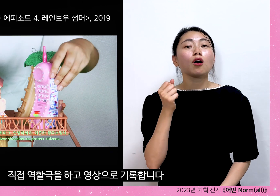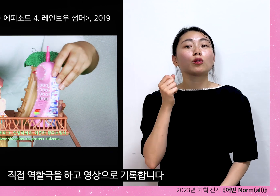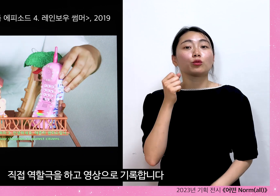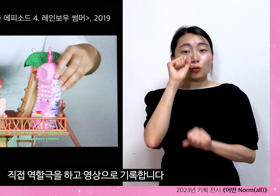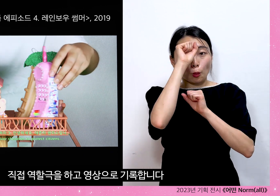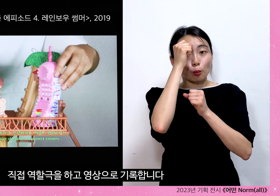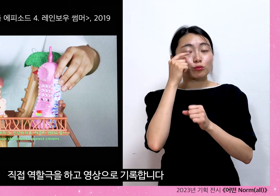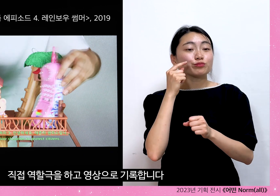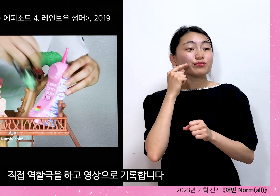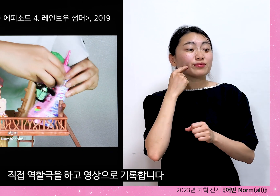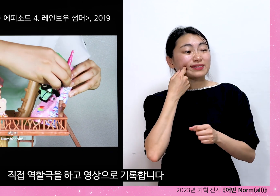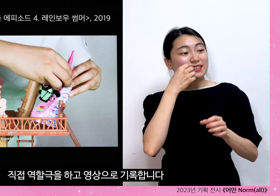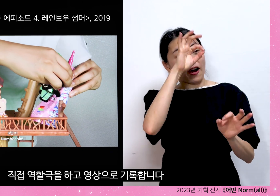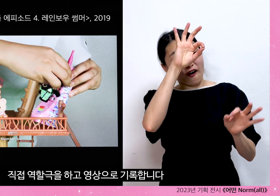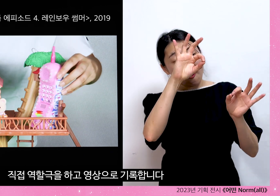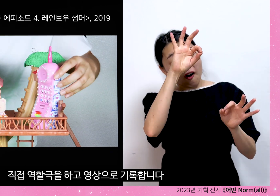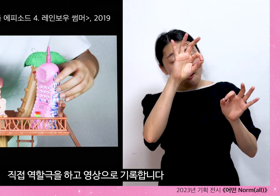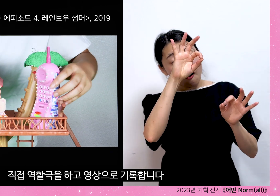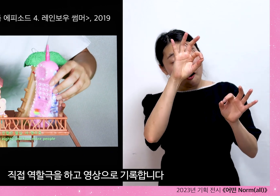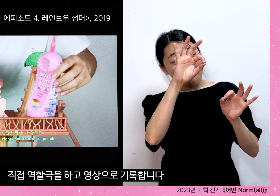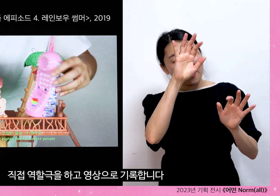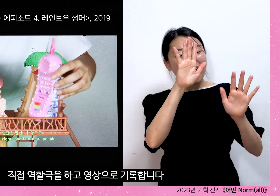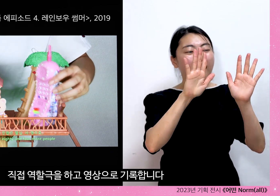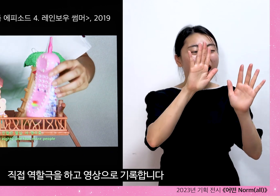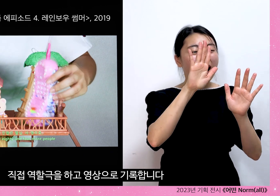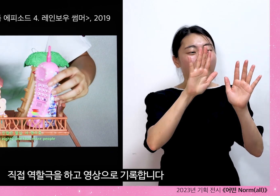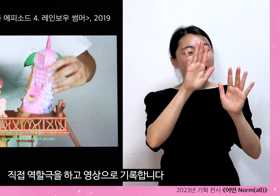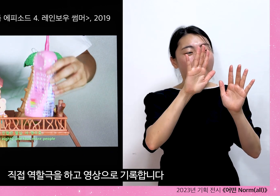하고 영상으로 기록합니다.